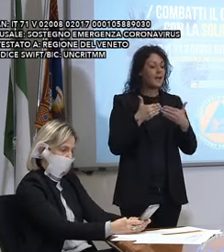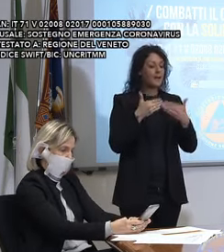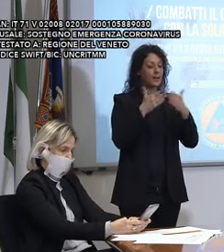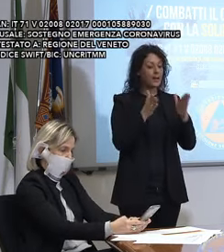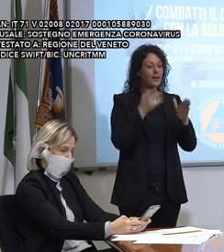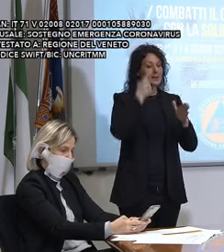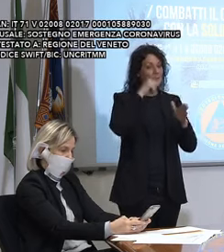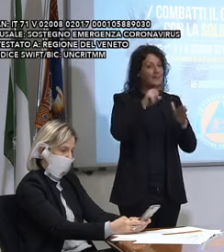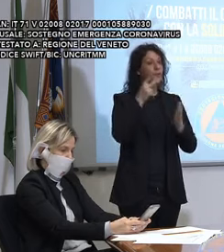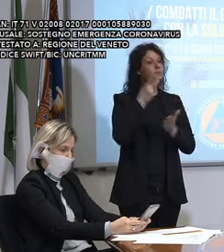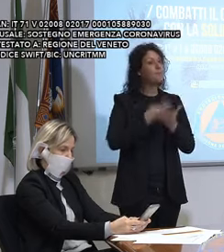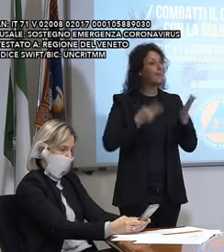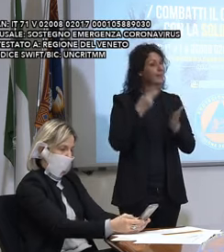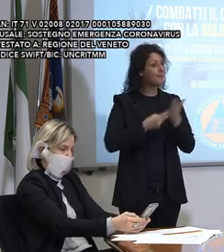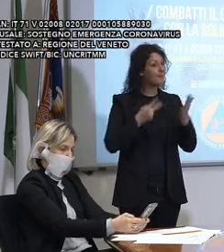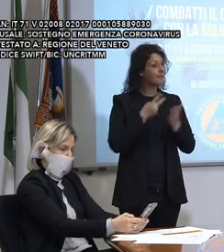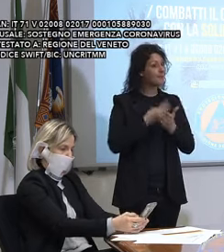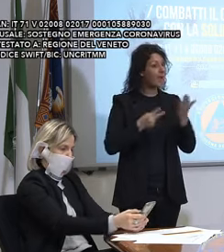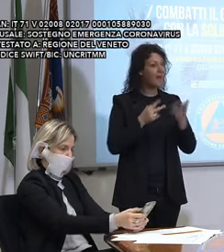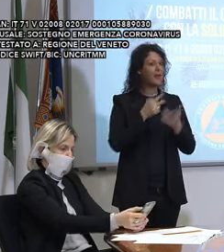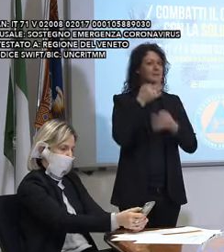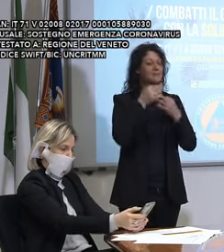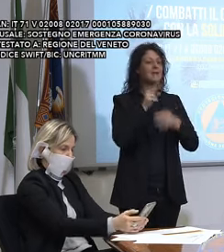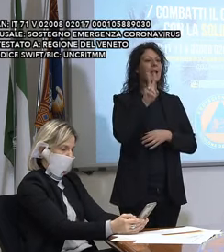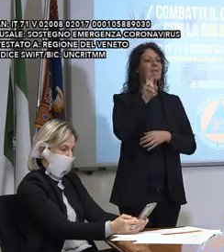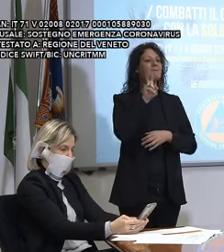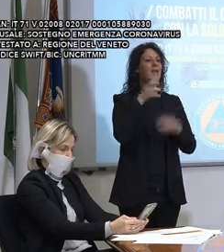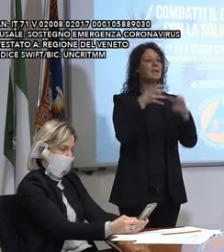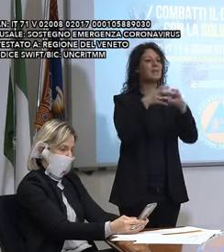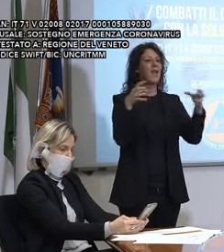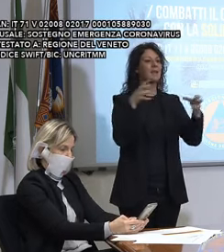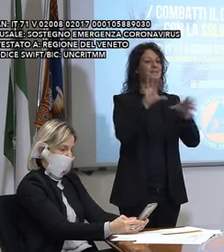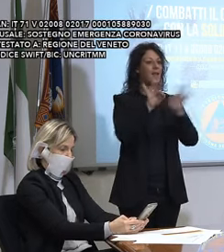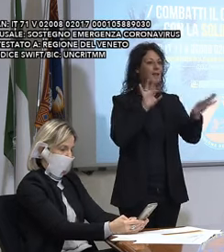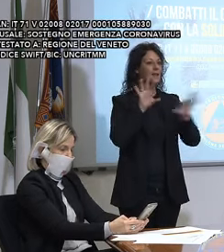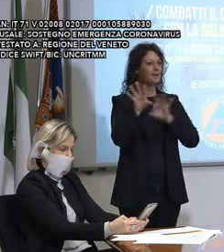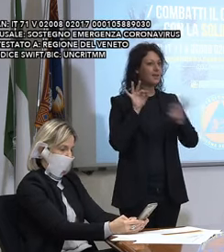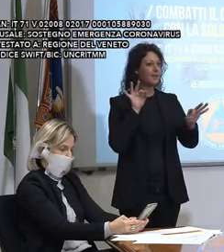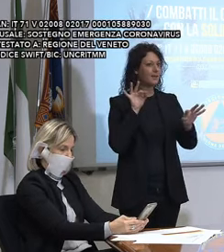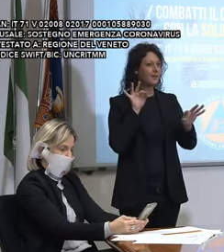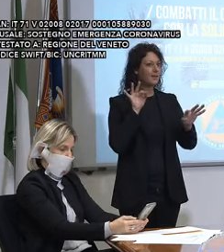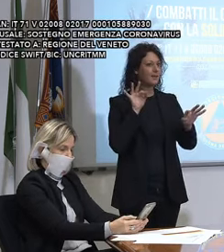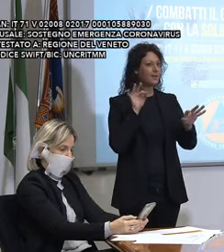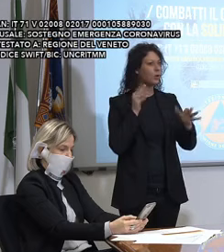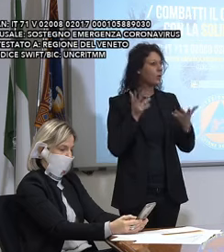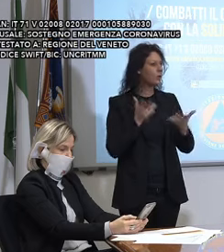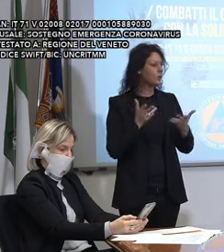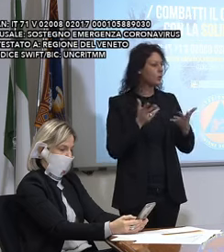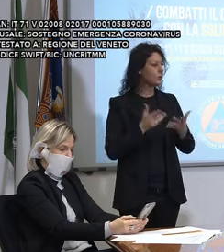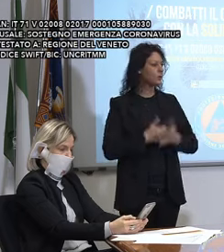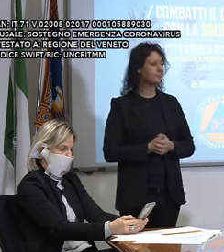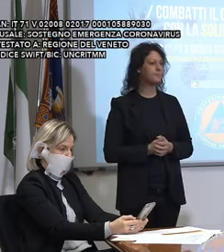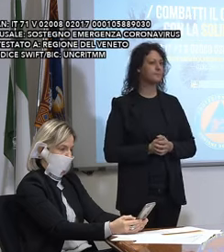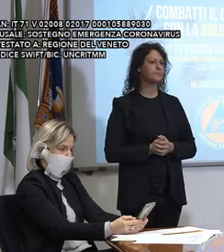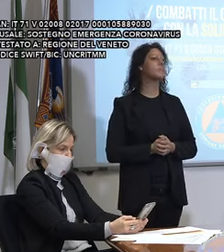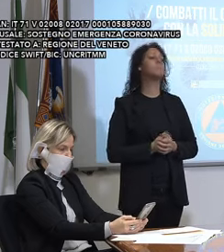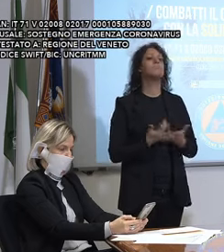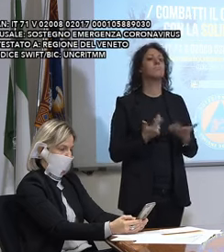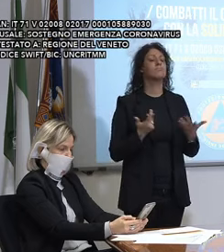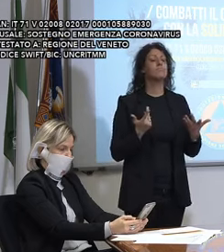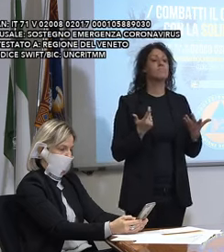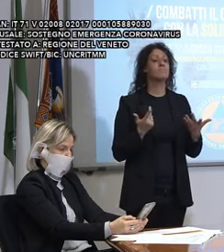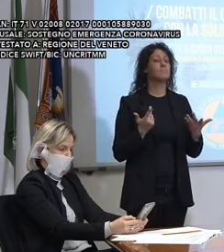sperimentale con queste famose 20 aziende. Ma no, guarda, capiamoci subito, le modalità le stabilisce sempre